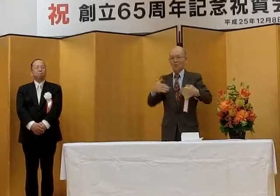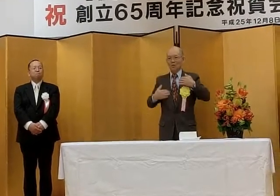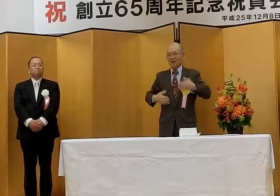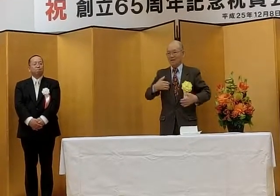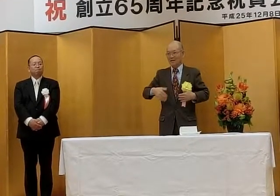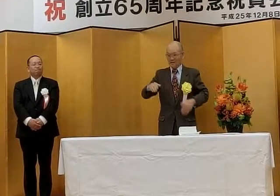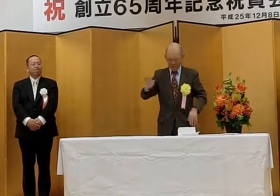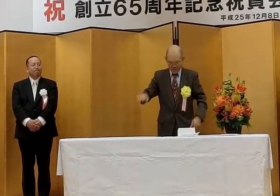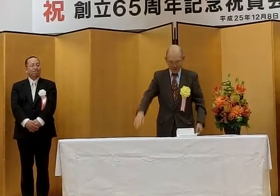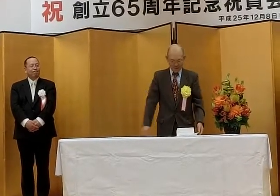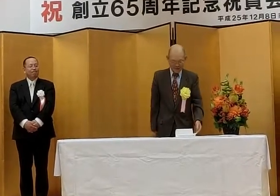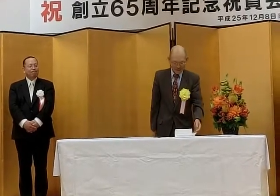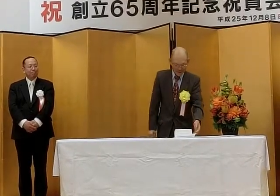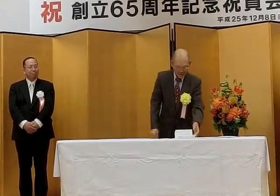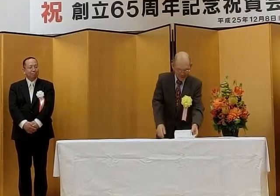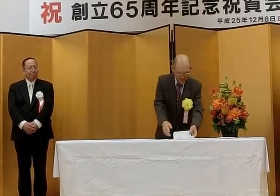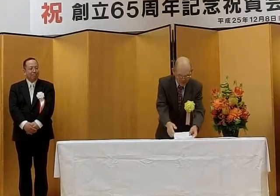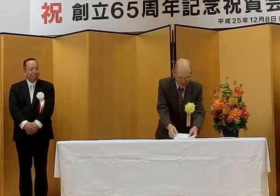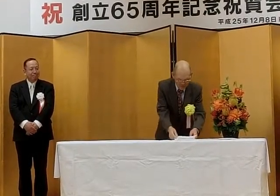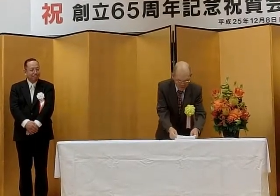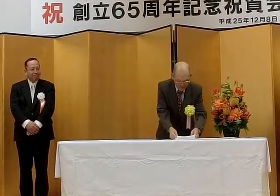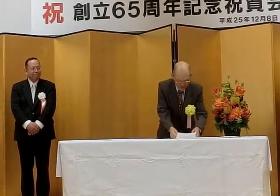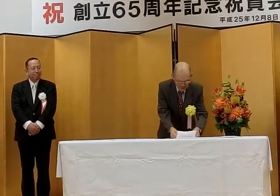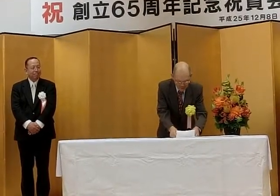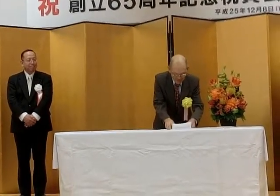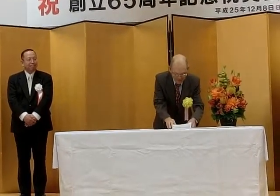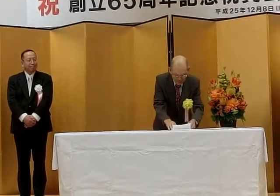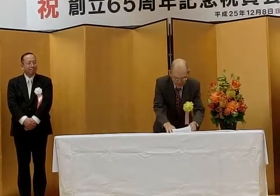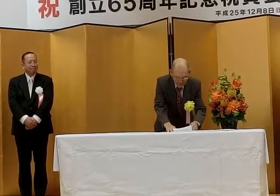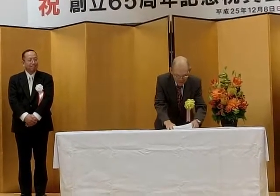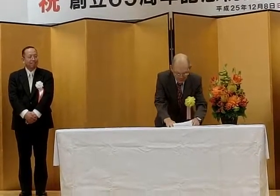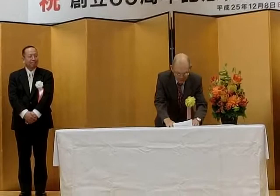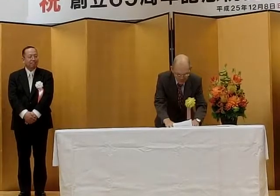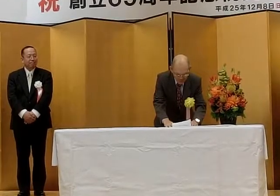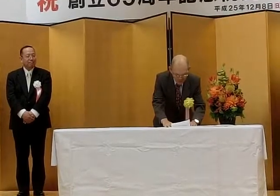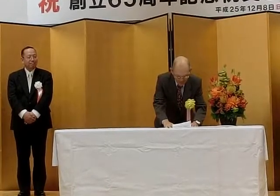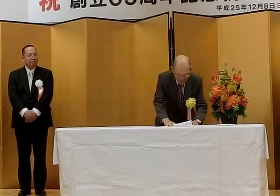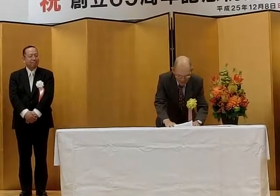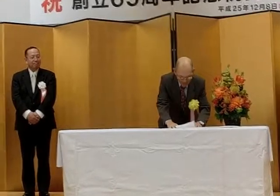が建設されることができとても嬉しかったことを思っております。